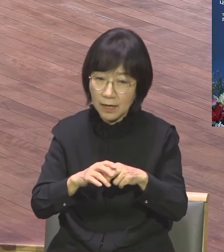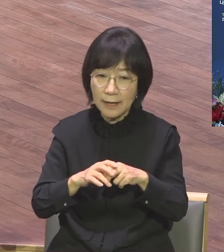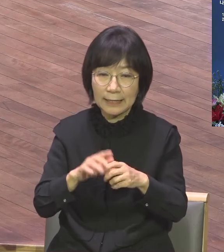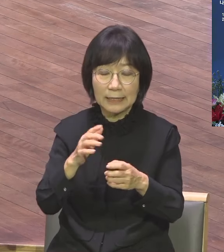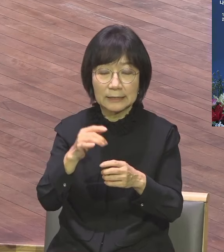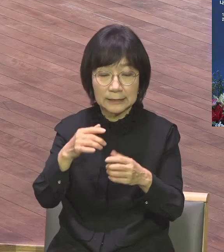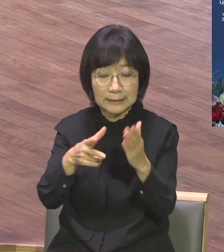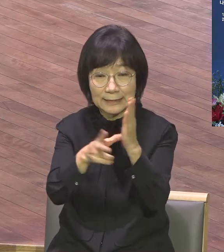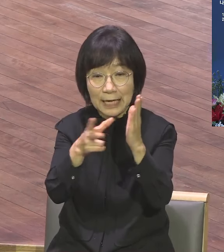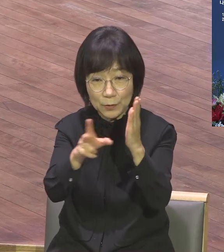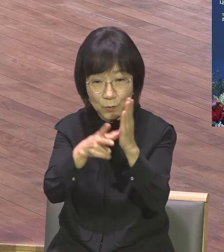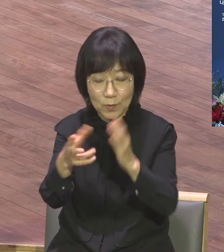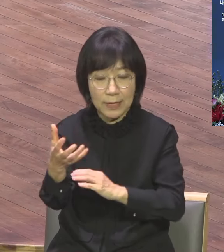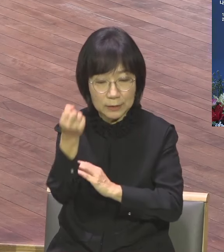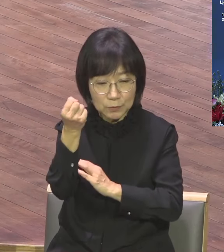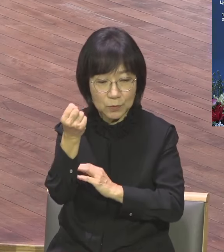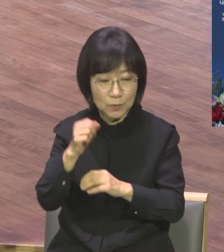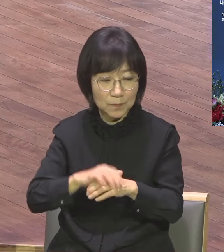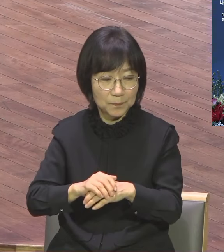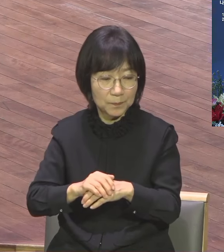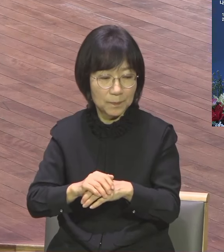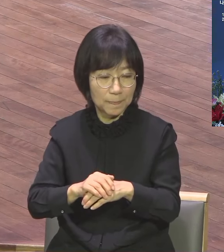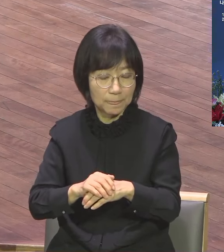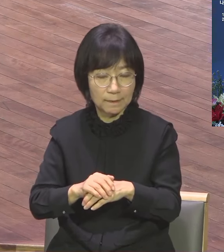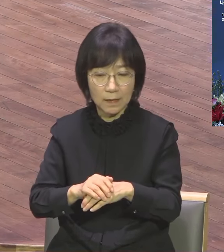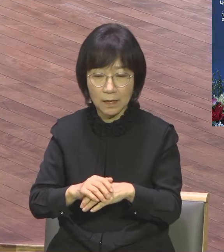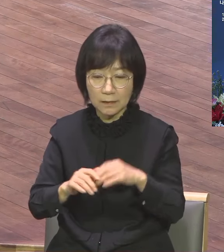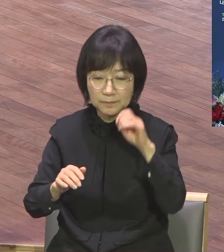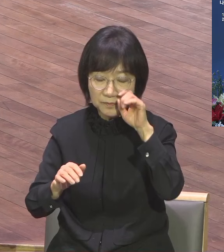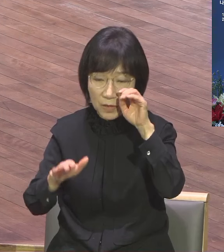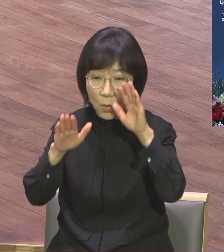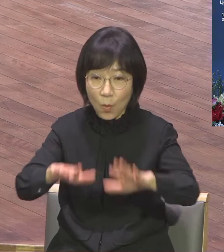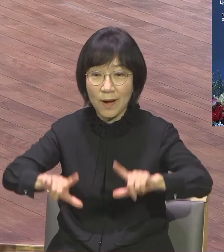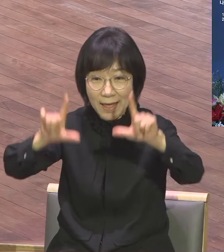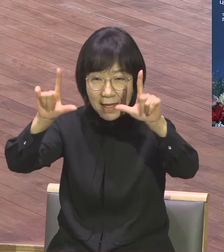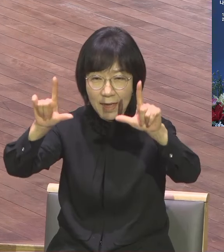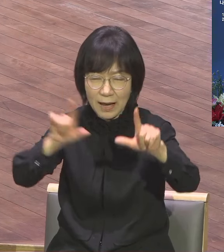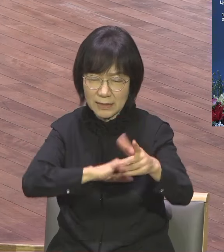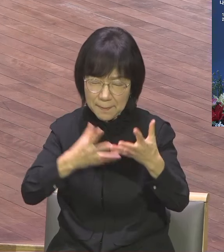매년 올해의 이 단어를 선정하는데